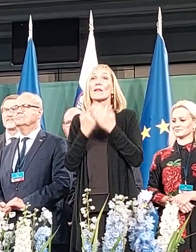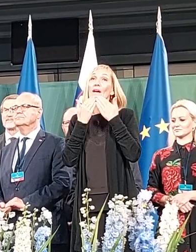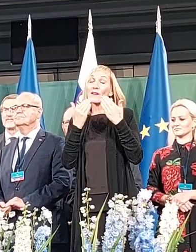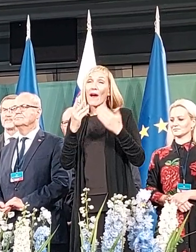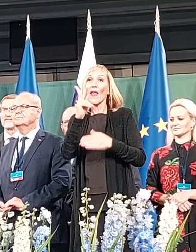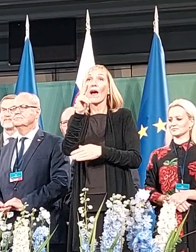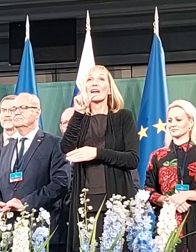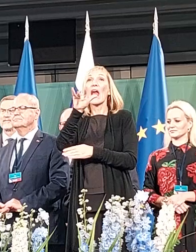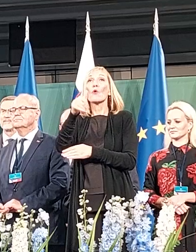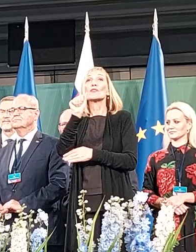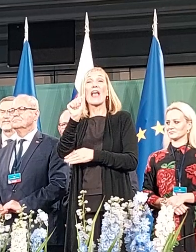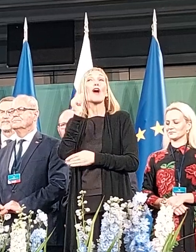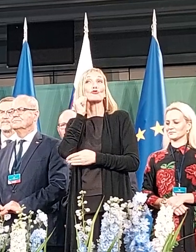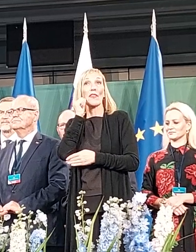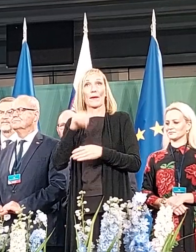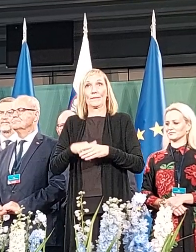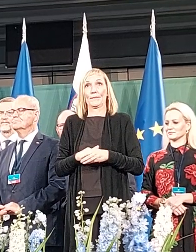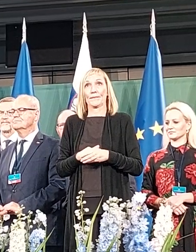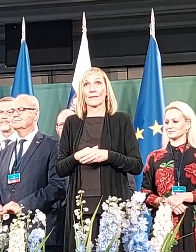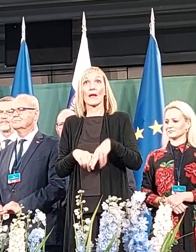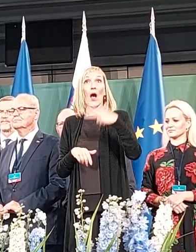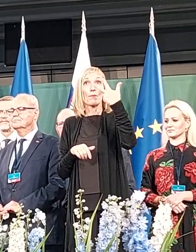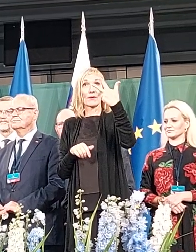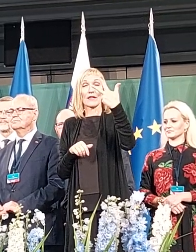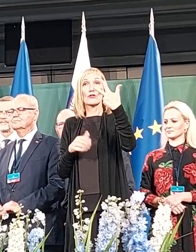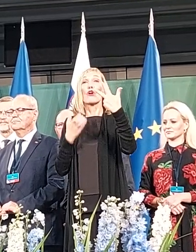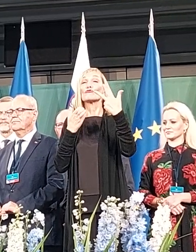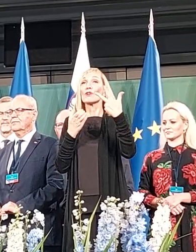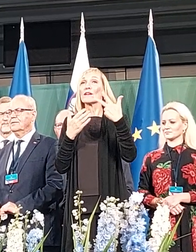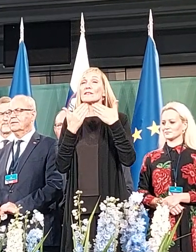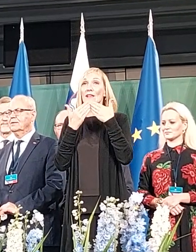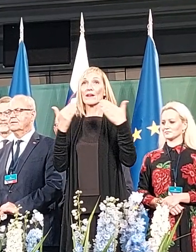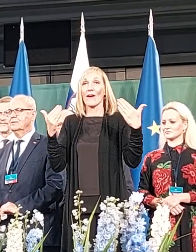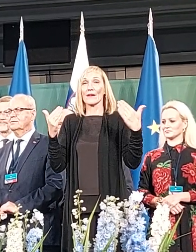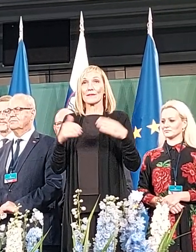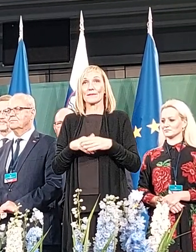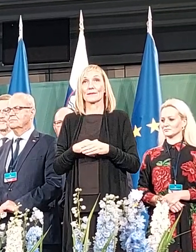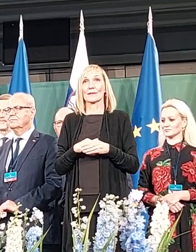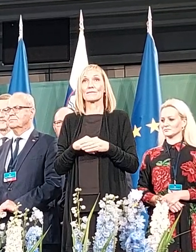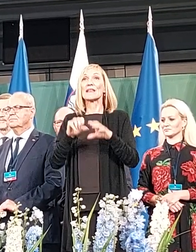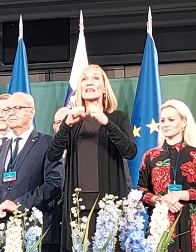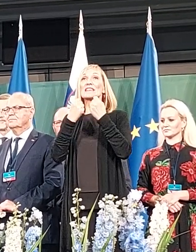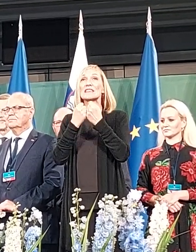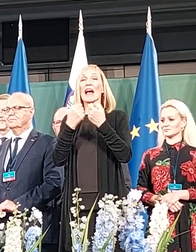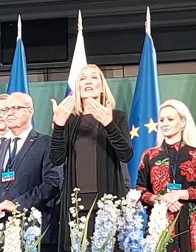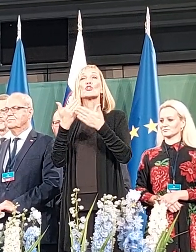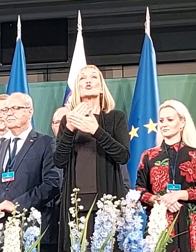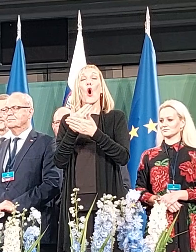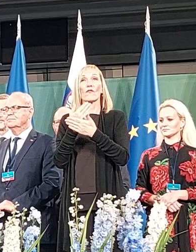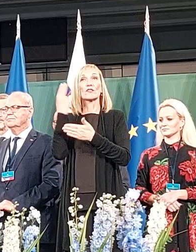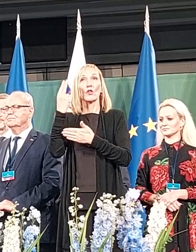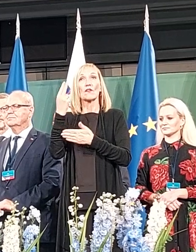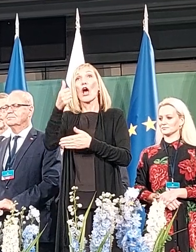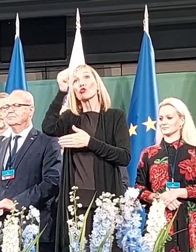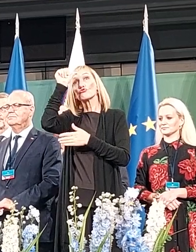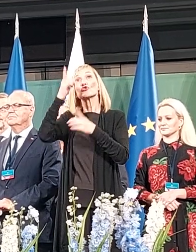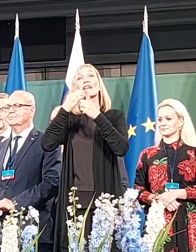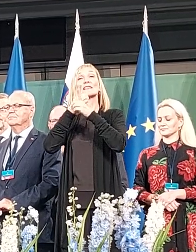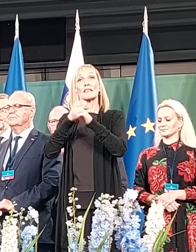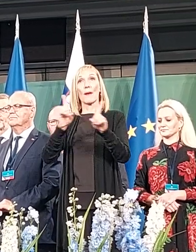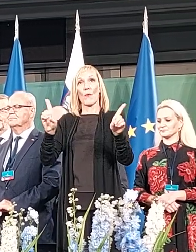Klaudija. Pod tretjo točko bi se zahvalil stranki Nova Slovenija, Krščanski